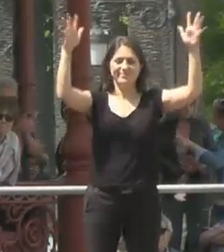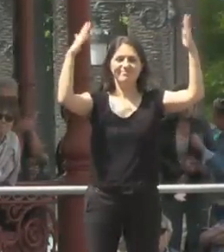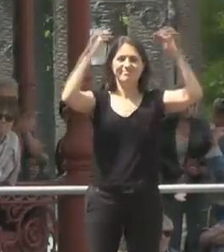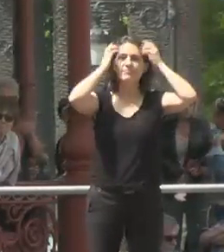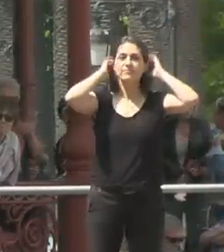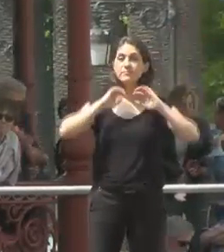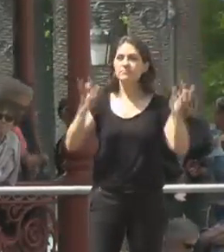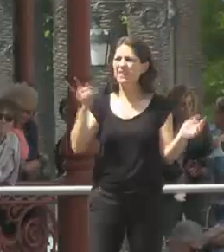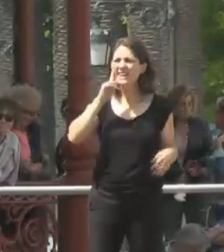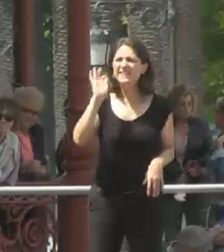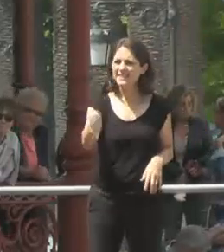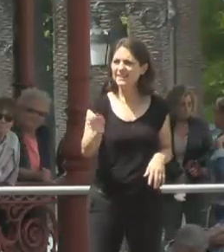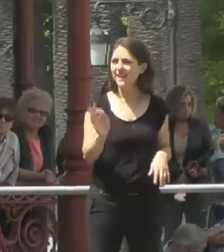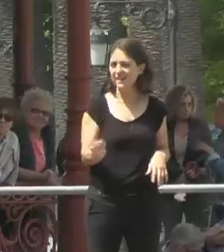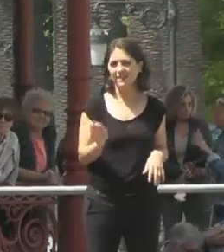Y en realidad